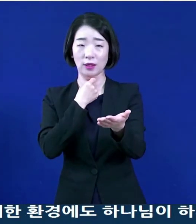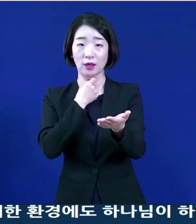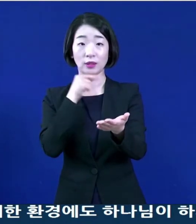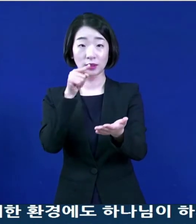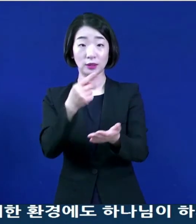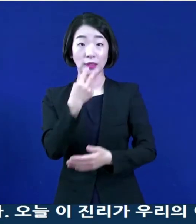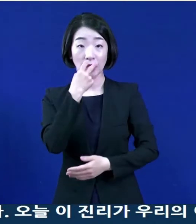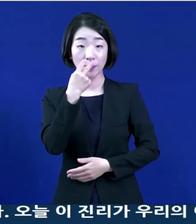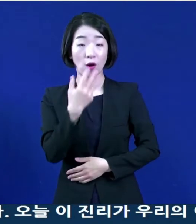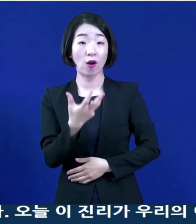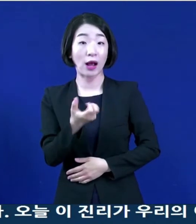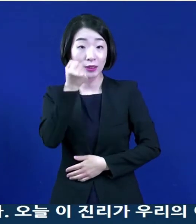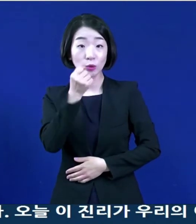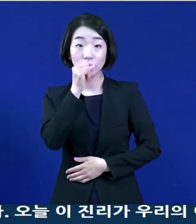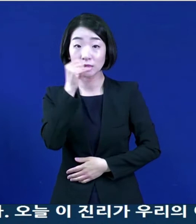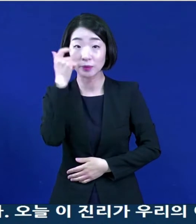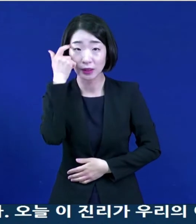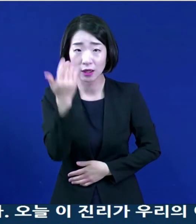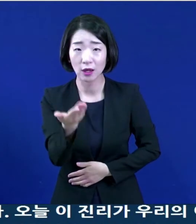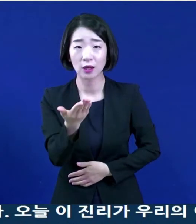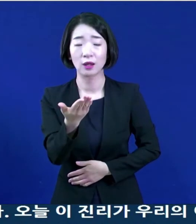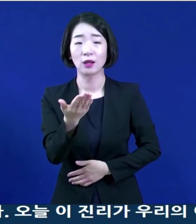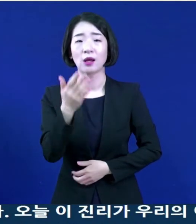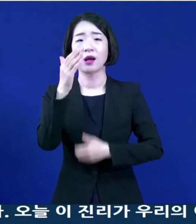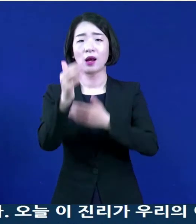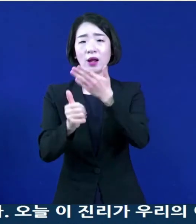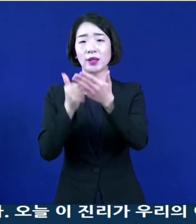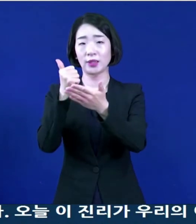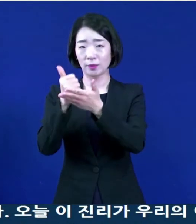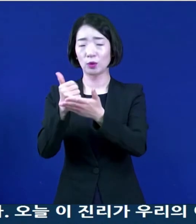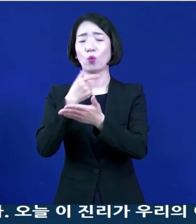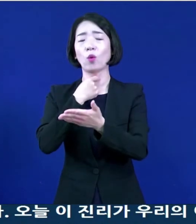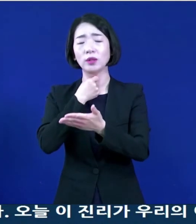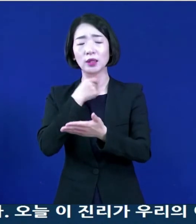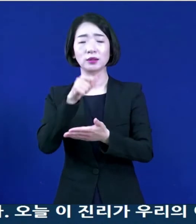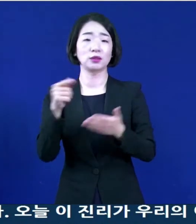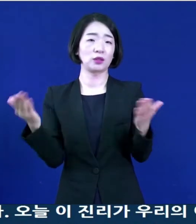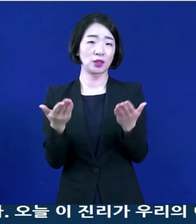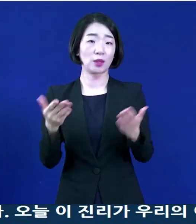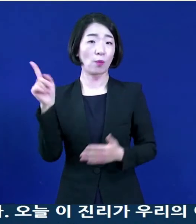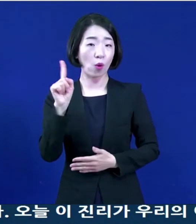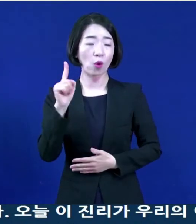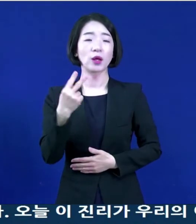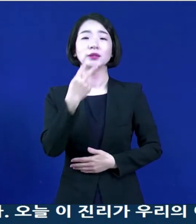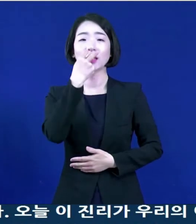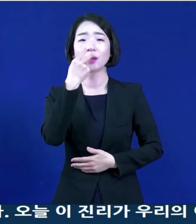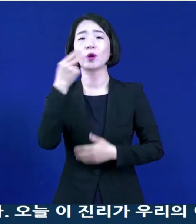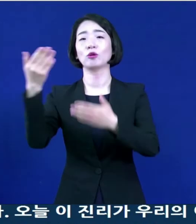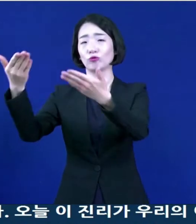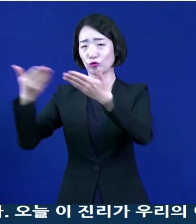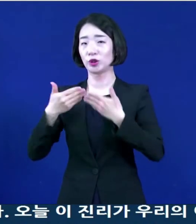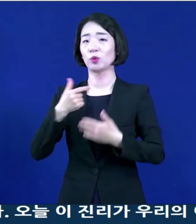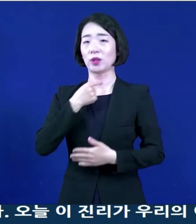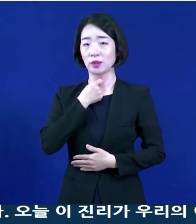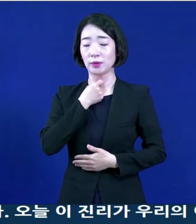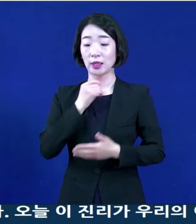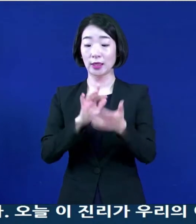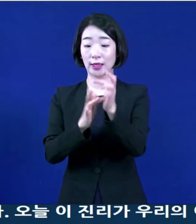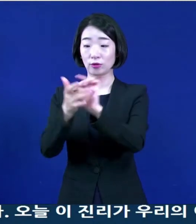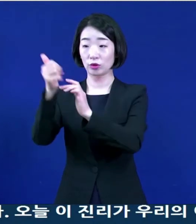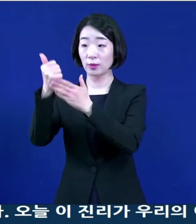가지셨습니까? 하나님이 하시고자 하는 일이 우리에게 생명을 주시는데 그 방법이 뭐냐면 예수 생명의 빛을 비추어 주시는